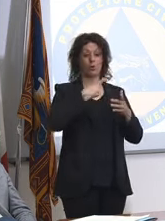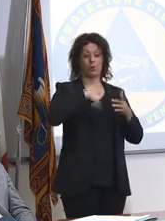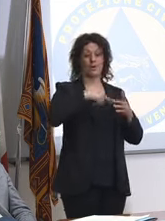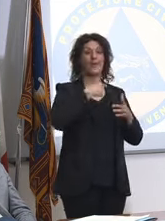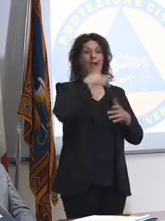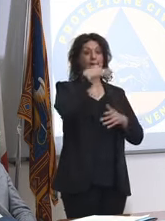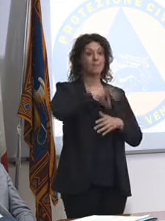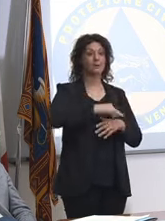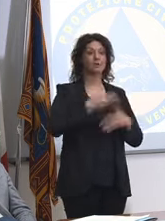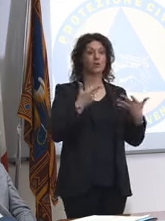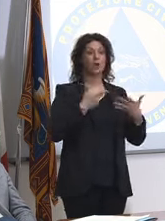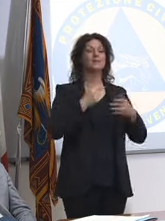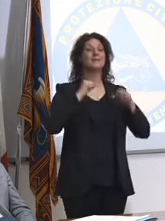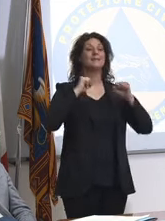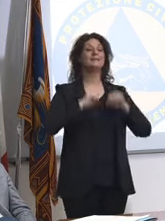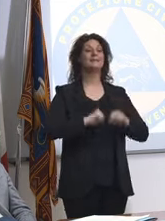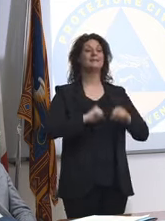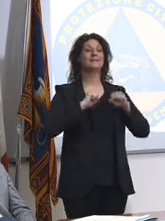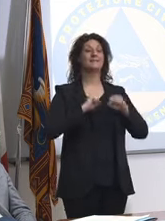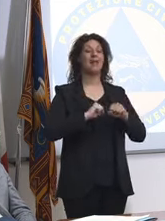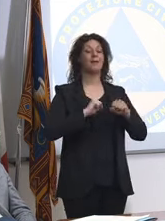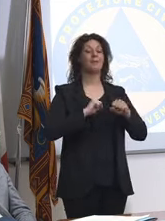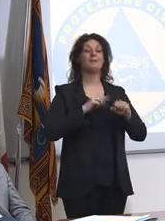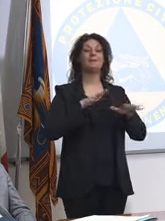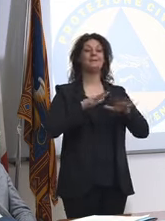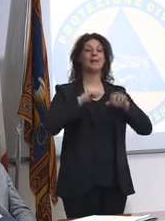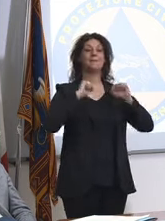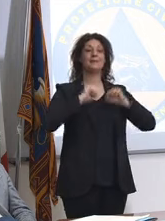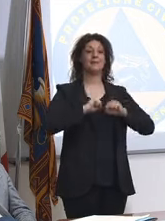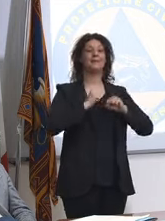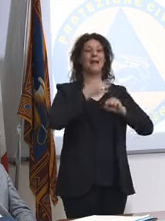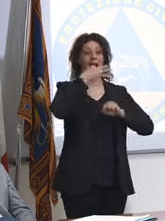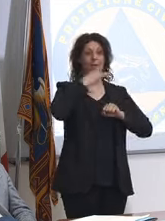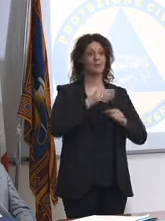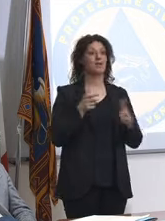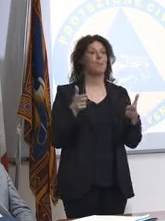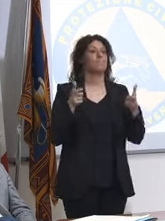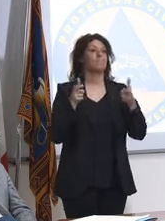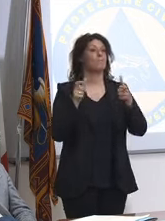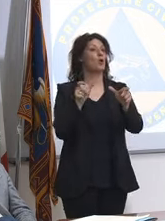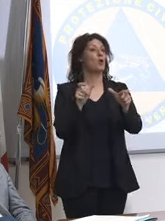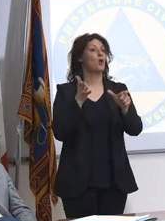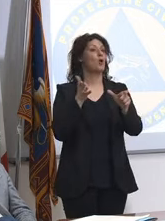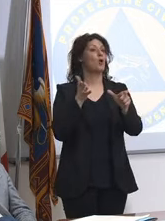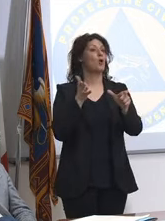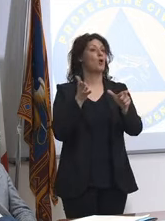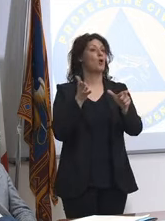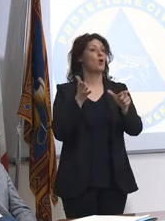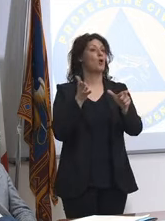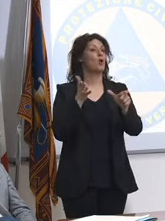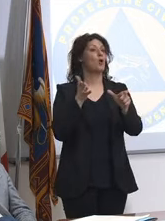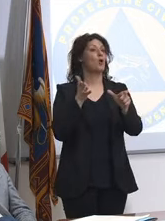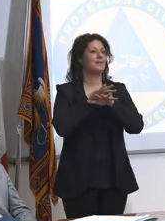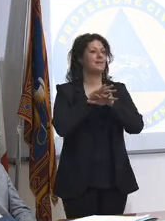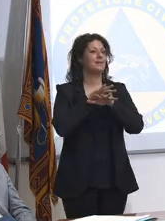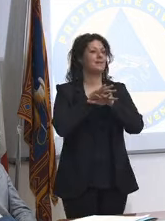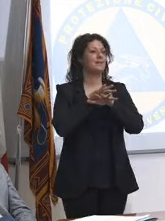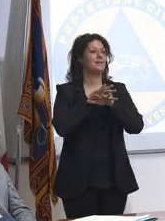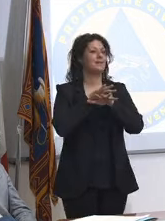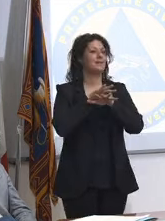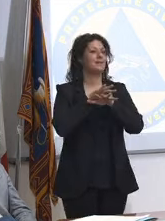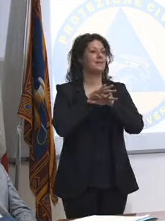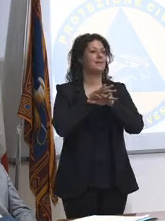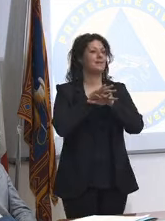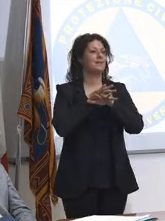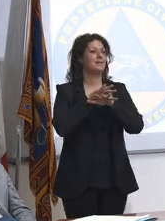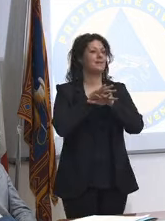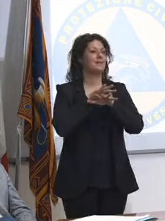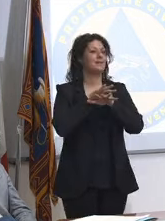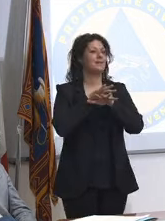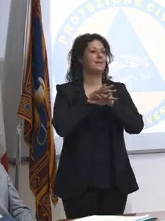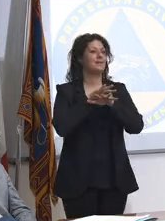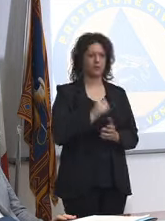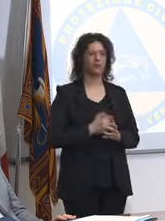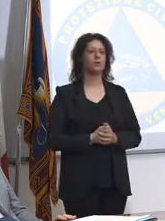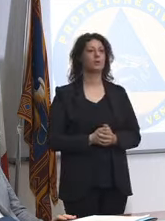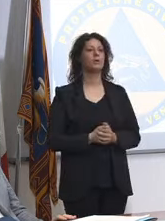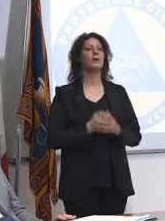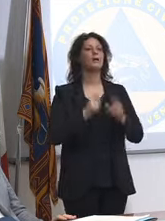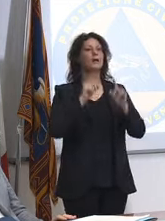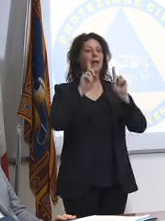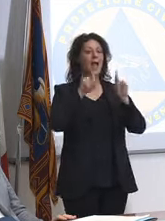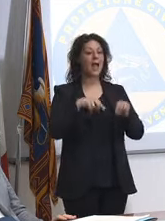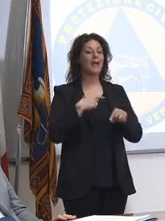di contenere l'epidemia, quindi il numero abbiamo zero allerte, e anche come criticità rispetto ai